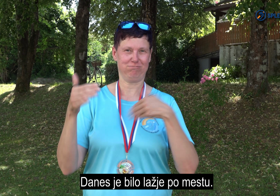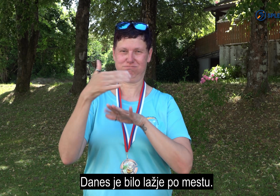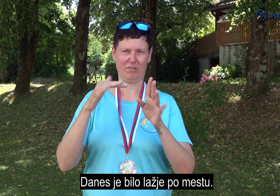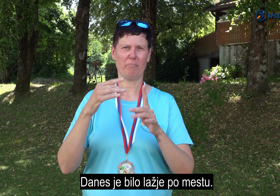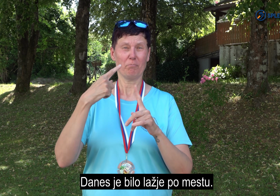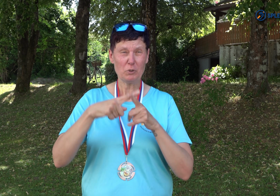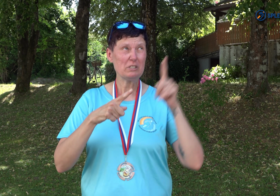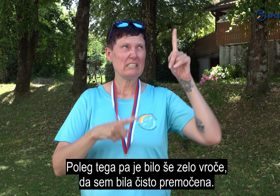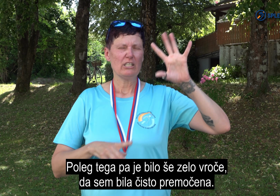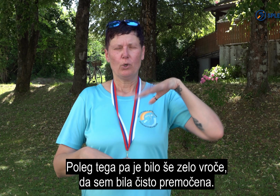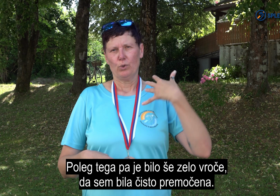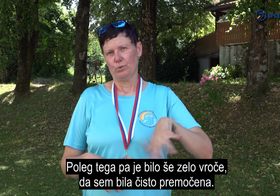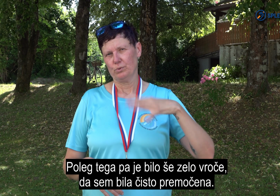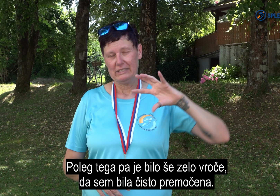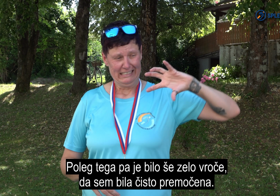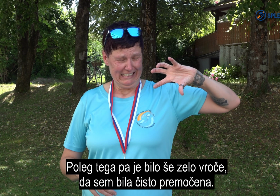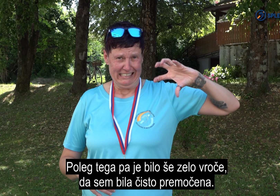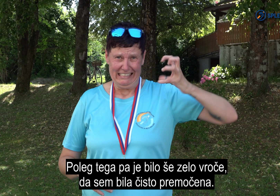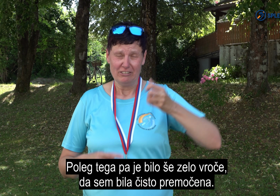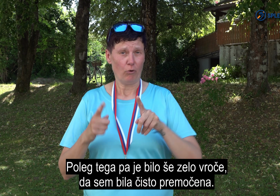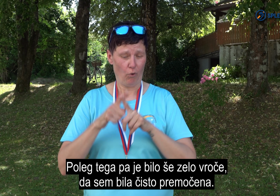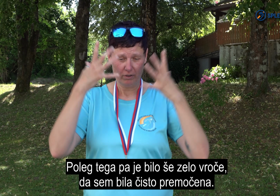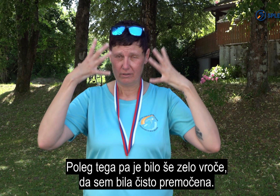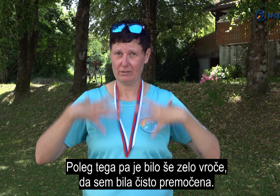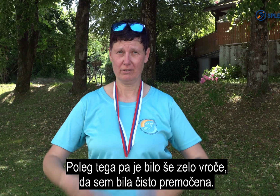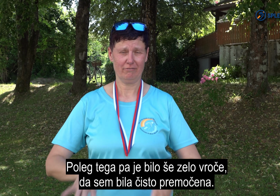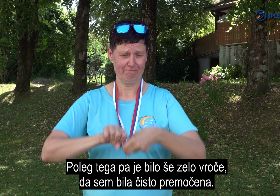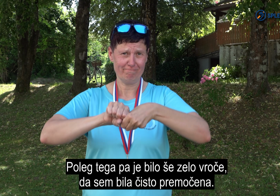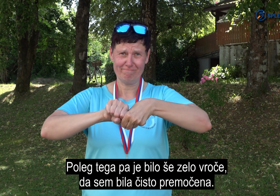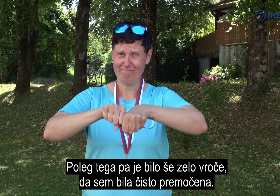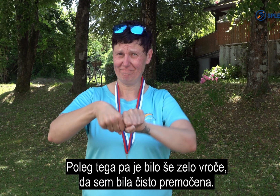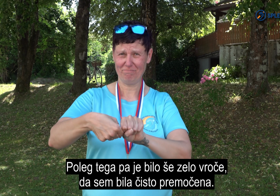mestu. Poleg tega pa je bilo še zelo vroče, da sem bila čisto premočena.